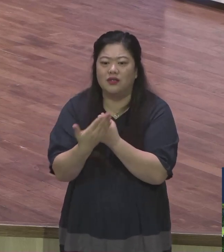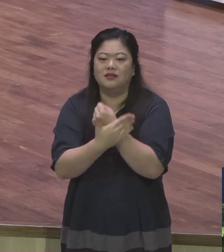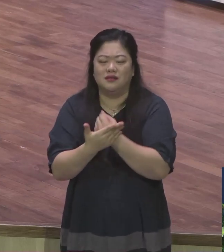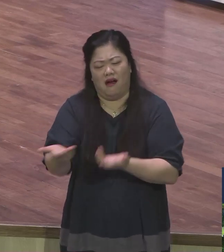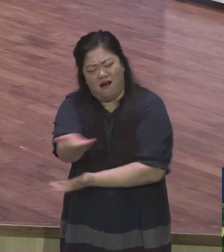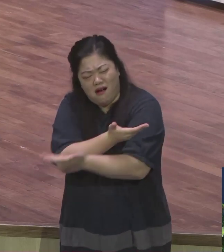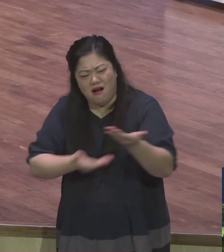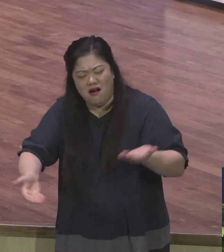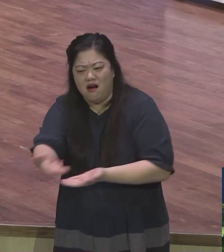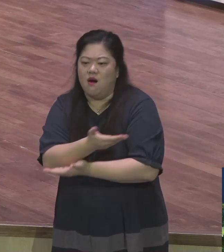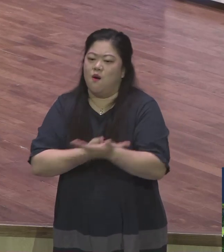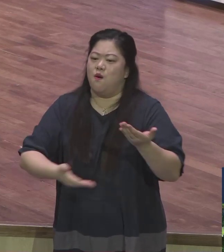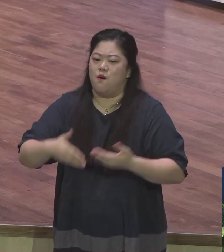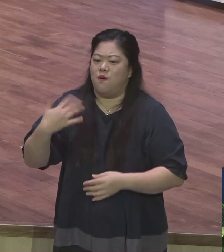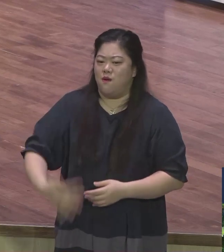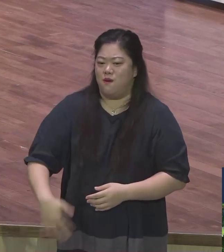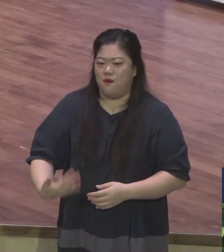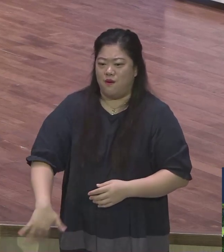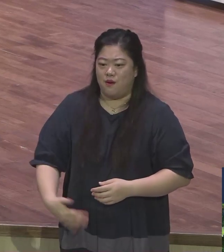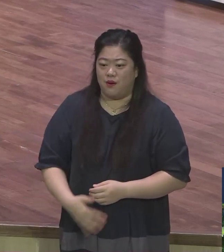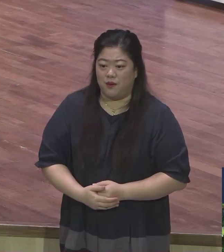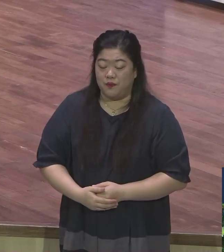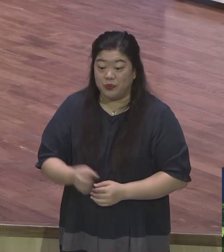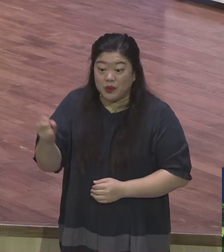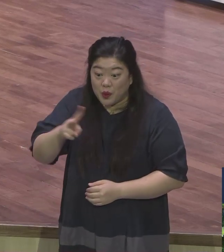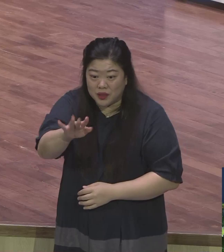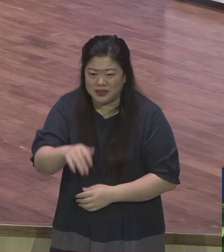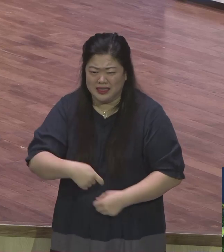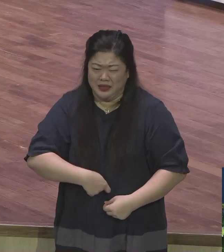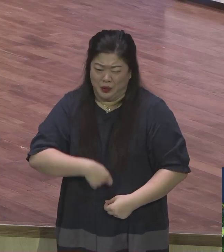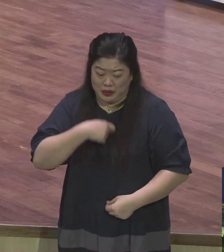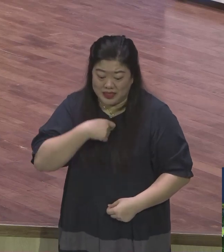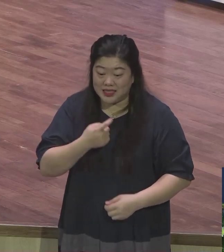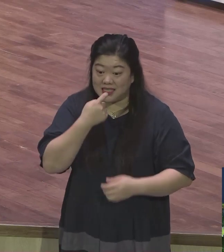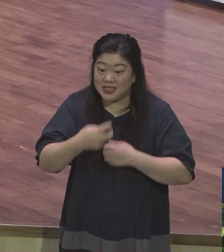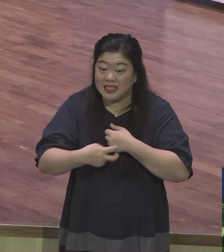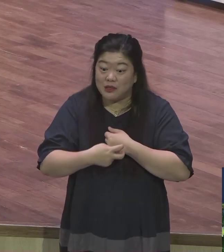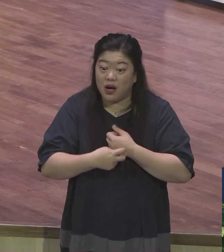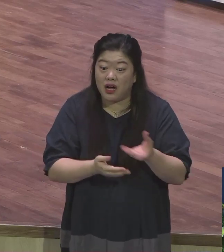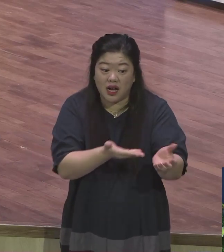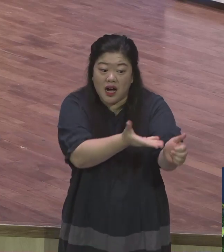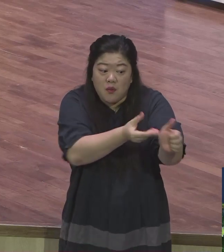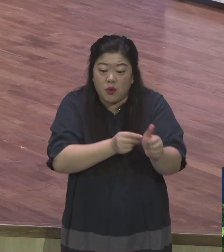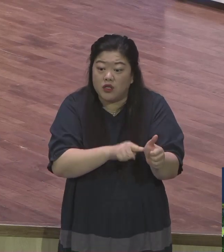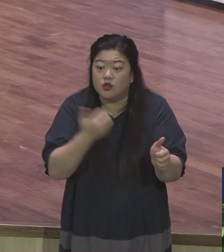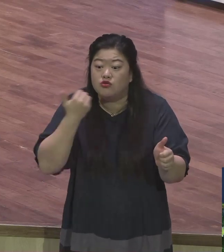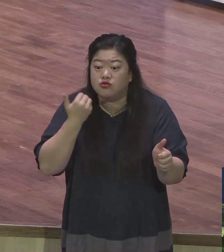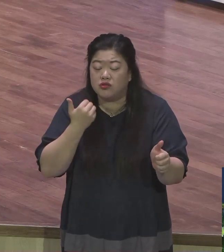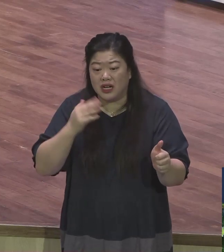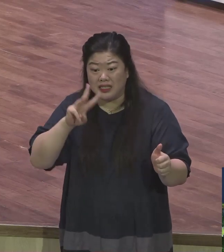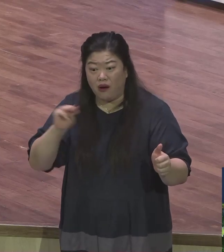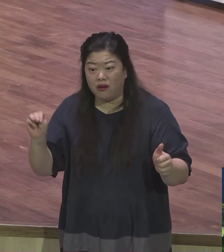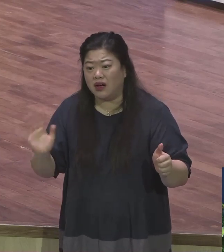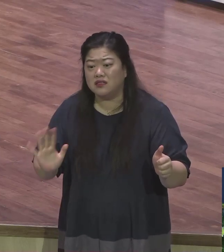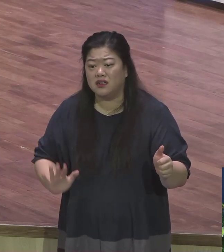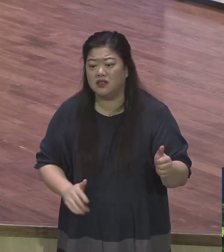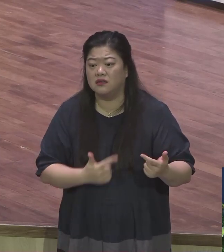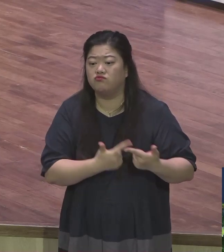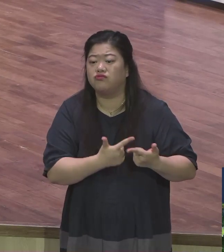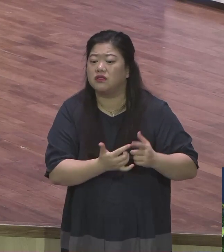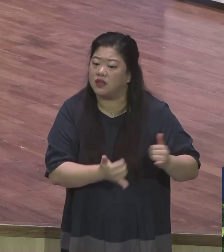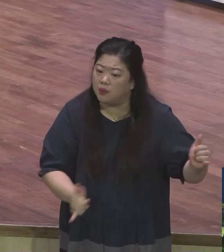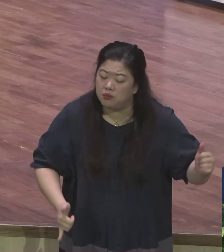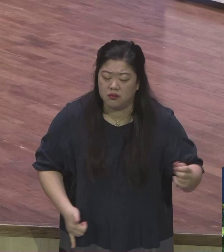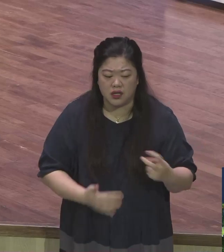치과는 우리 교회의 의사들도 아니에요. 저 부산에서 또 대구에서 올라와서 어로 캠프에